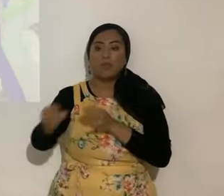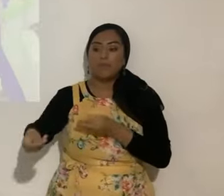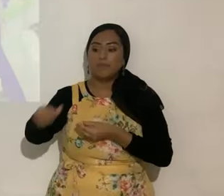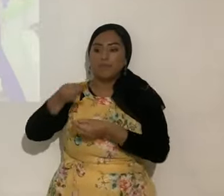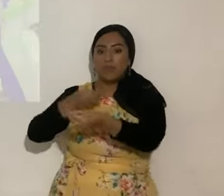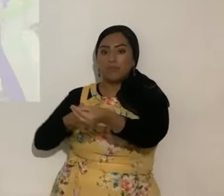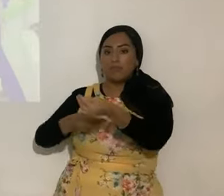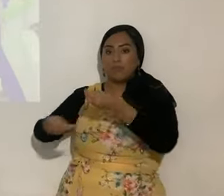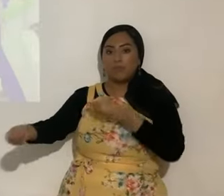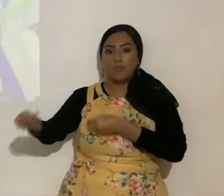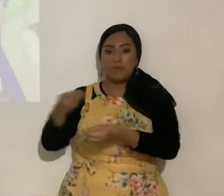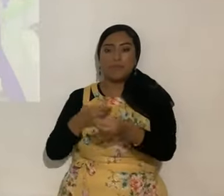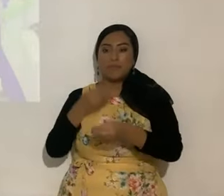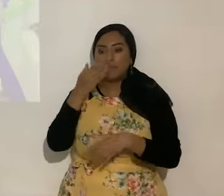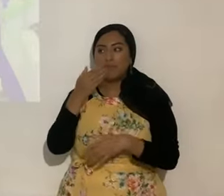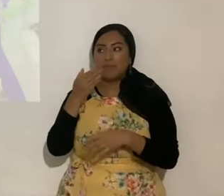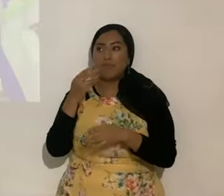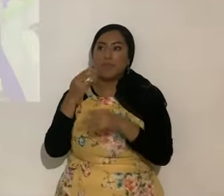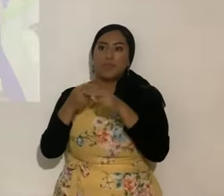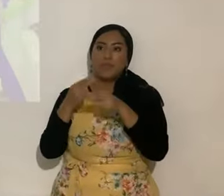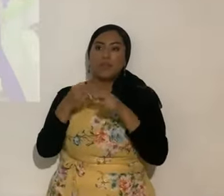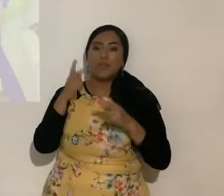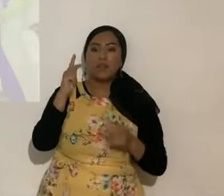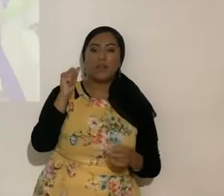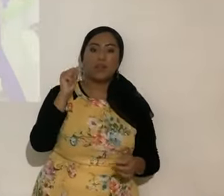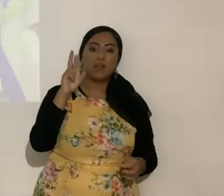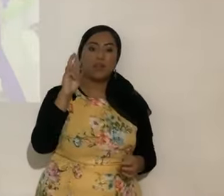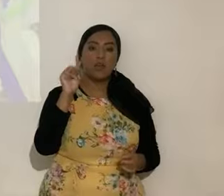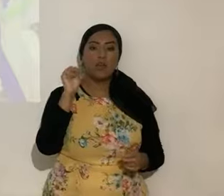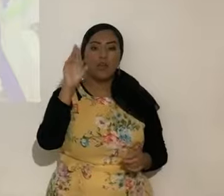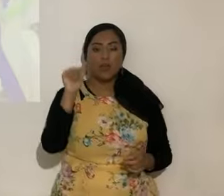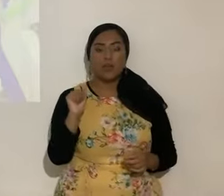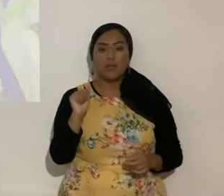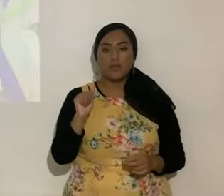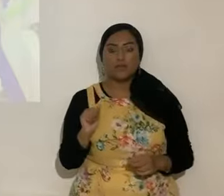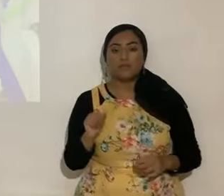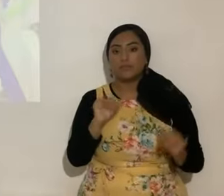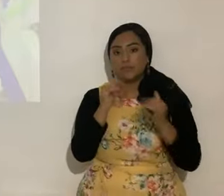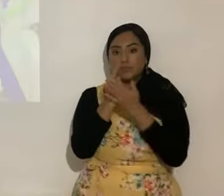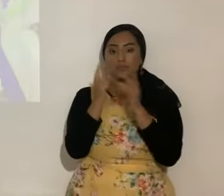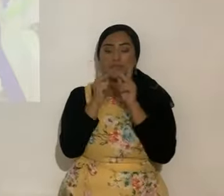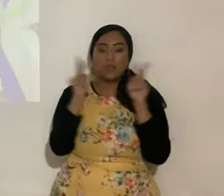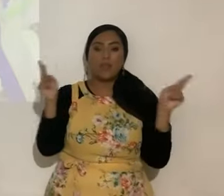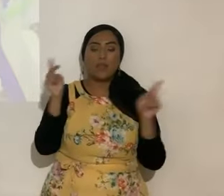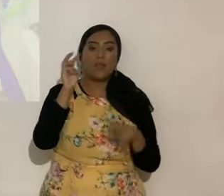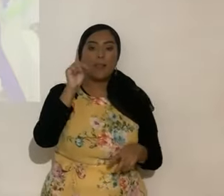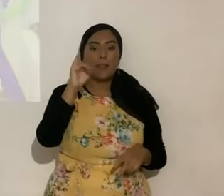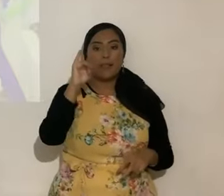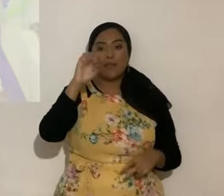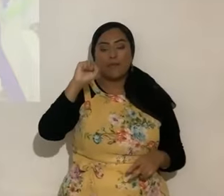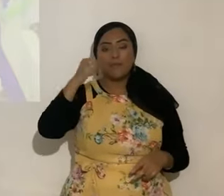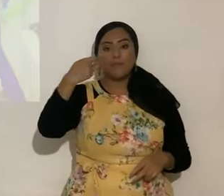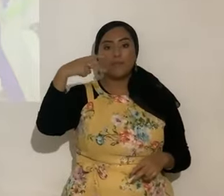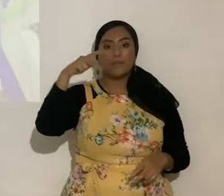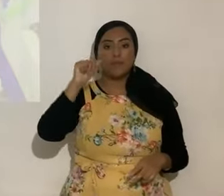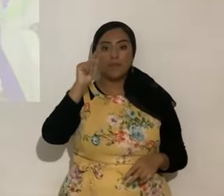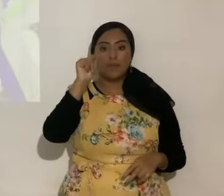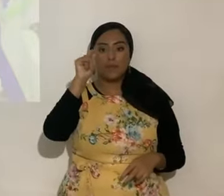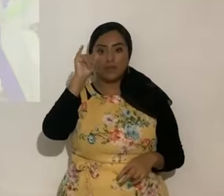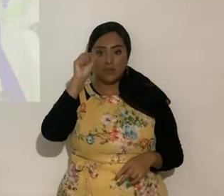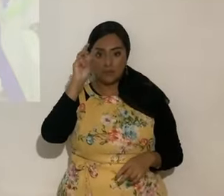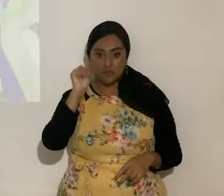mal llamada karma. La ley de la compensación en la Parashamit Patim, que son los estatutos, yo lo